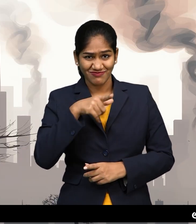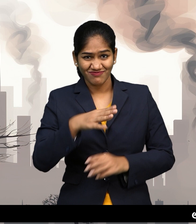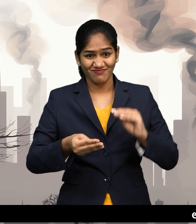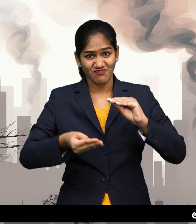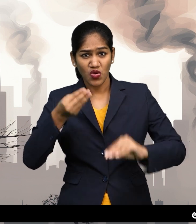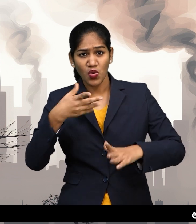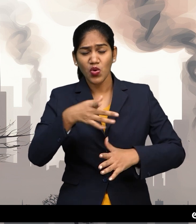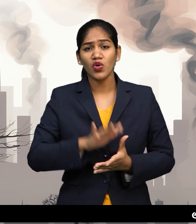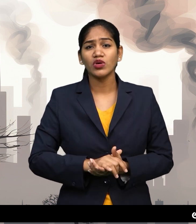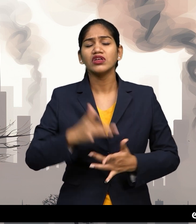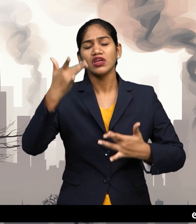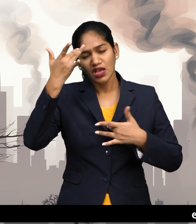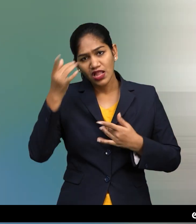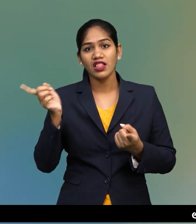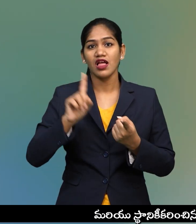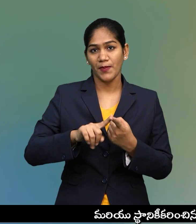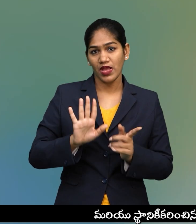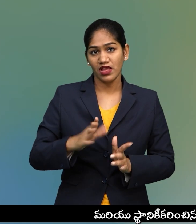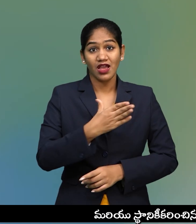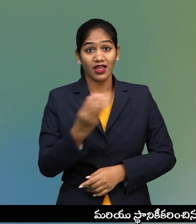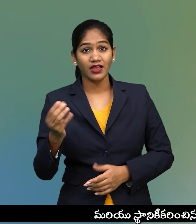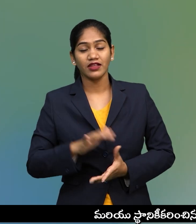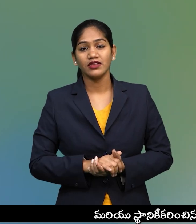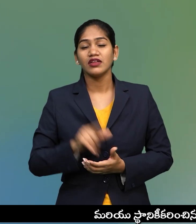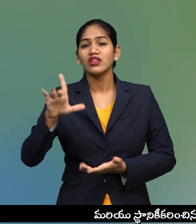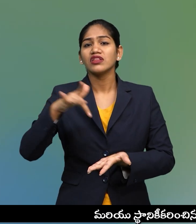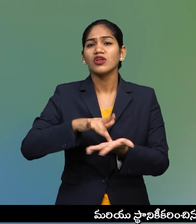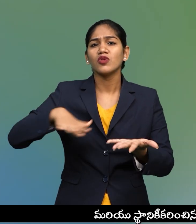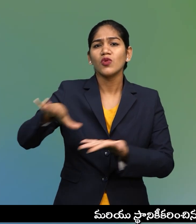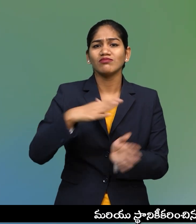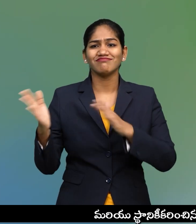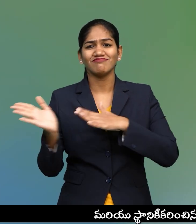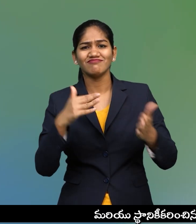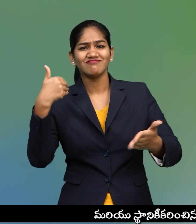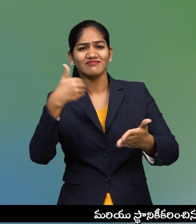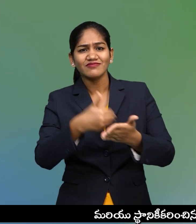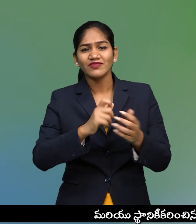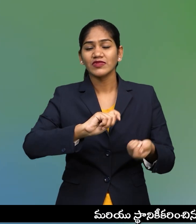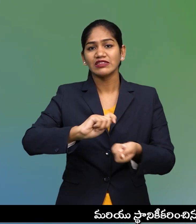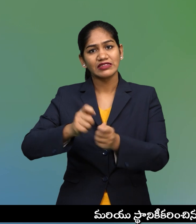ఆరోగ్య సమస్యలకు మరియు స్థానికీకరించిన వాతావరణ మార్పుకు